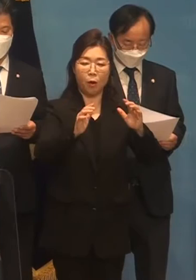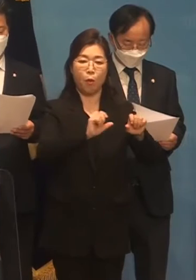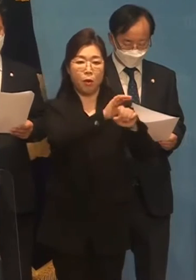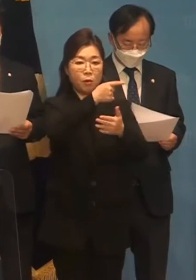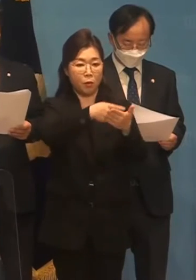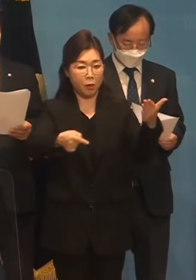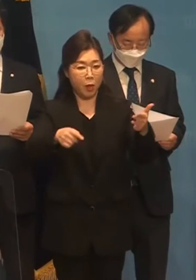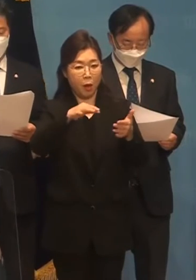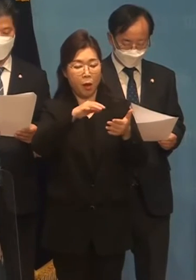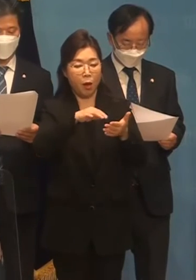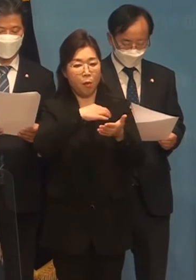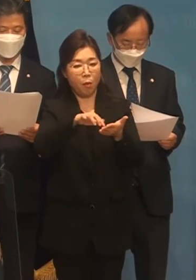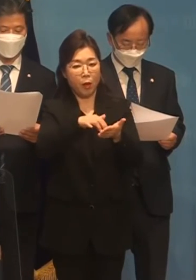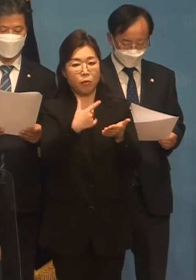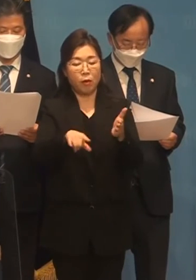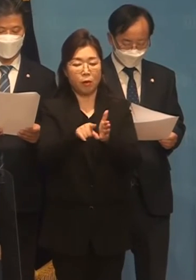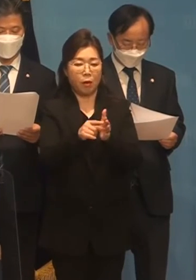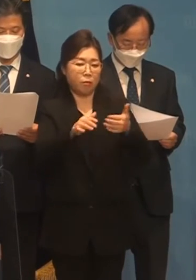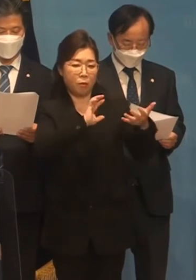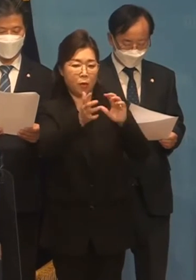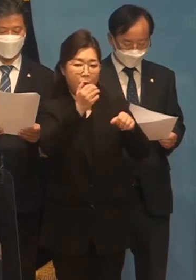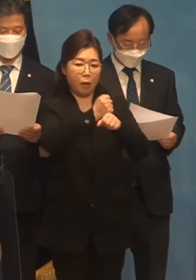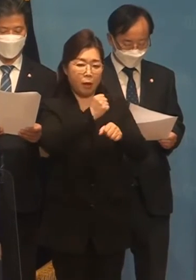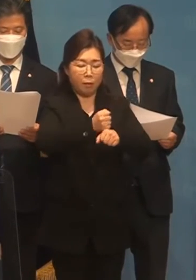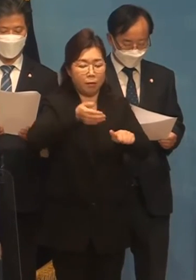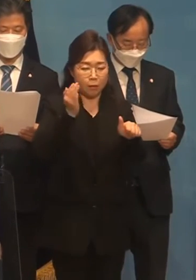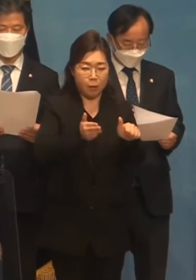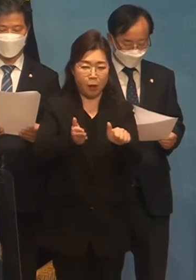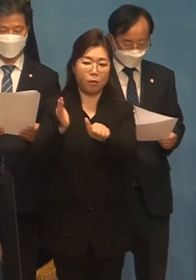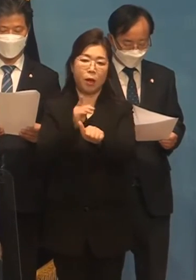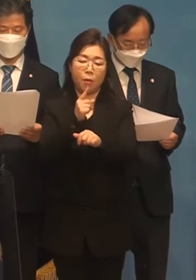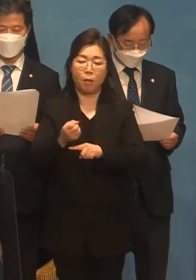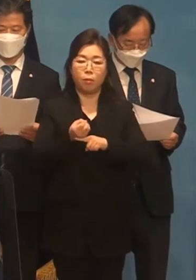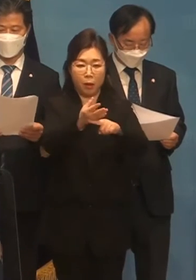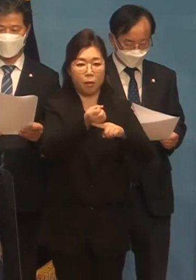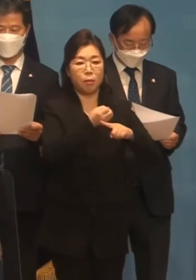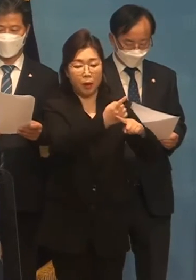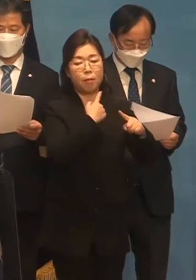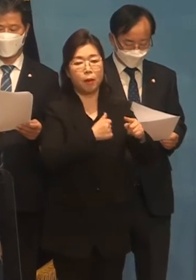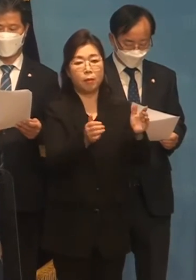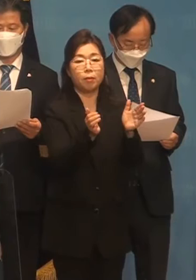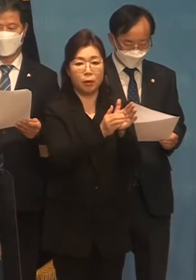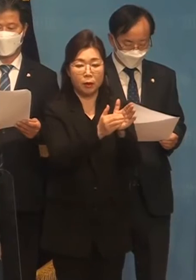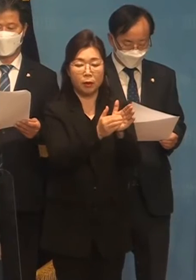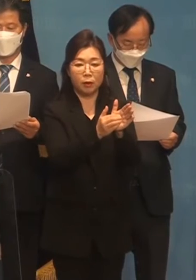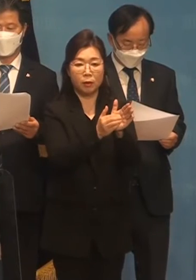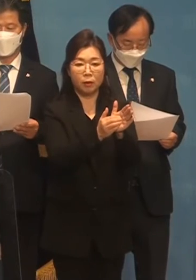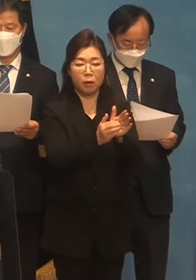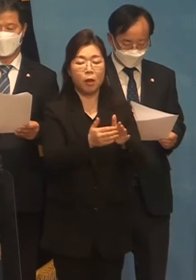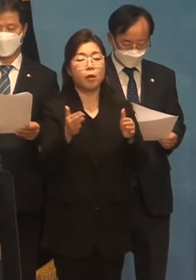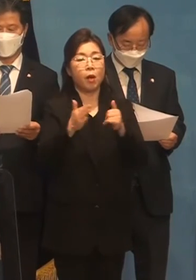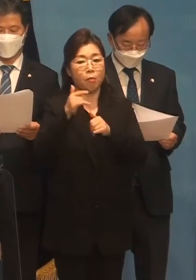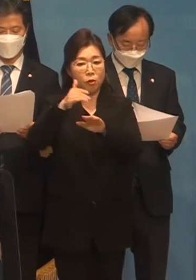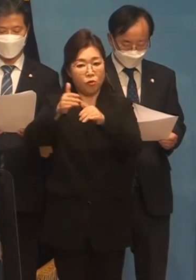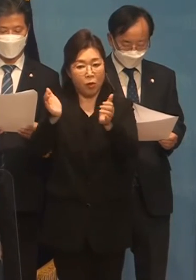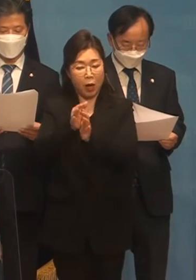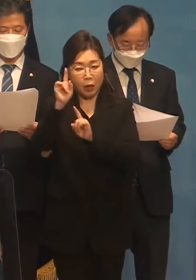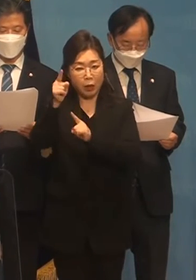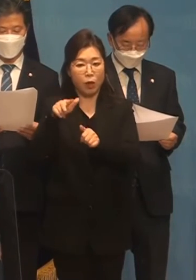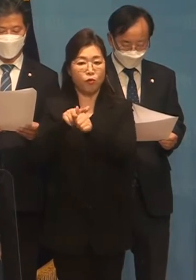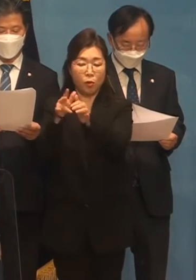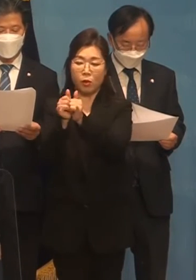코로나19 손실 보상을 위한 추경 논의에 즉각 착수할 것을 호소한 바 있습니다. 이에 더불어민주당